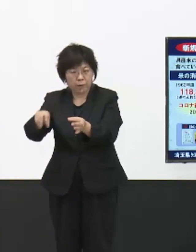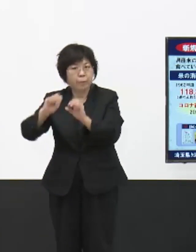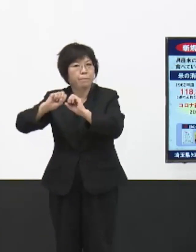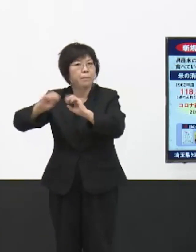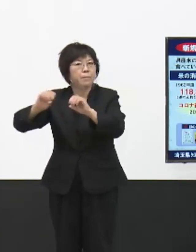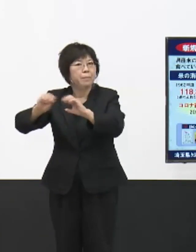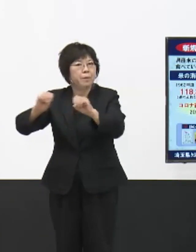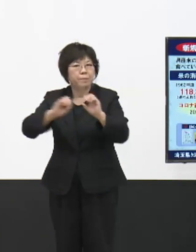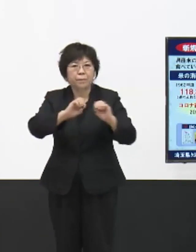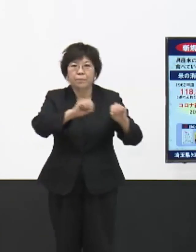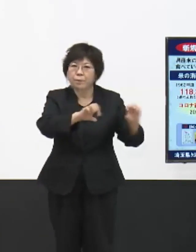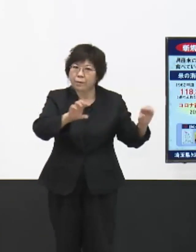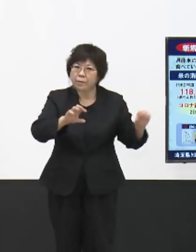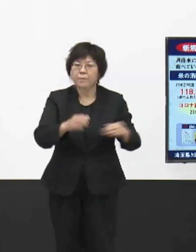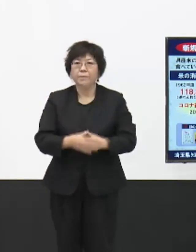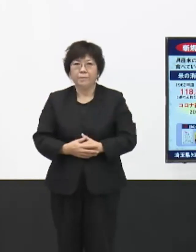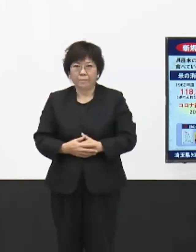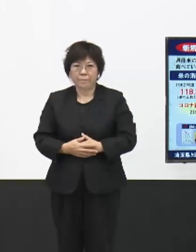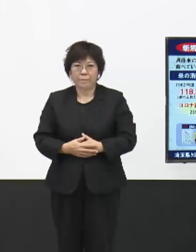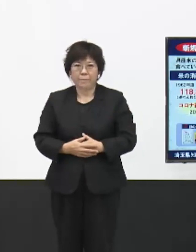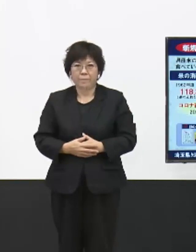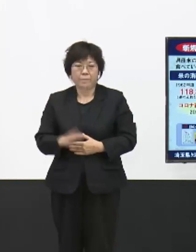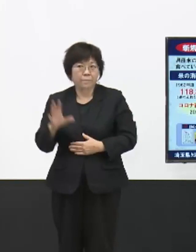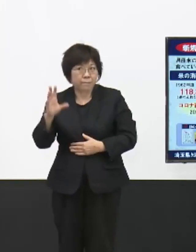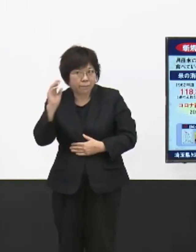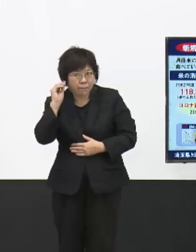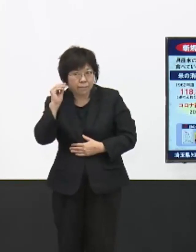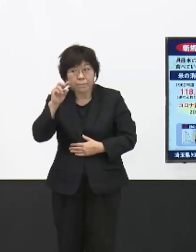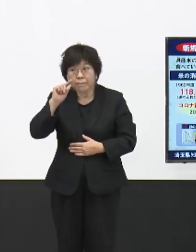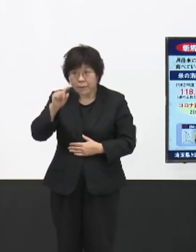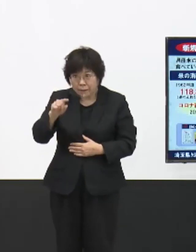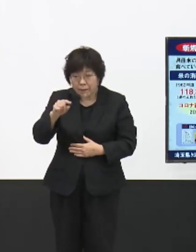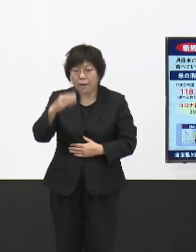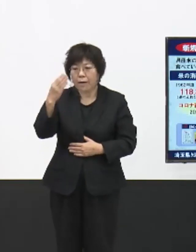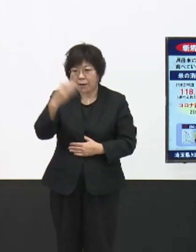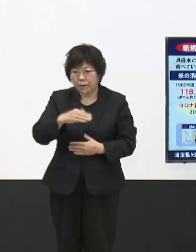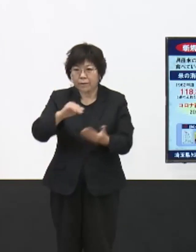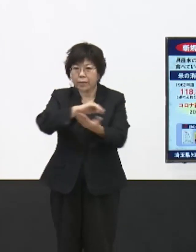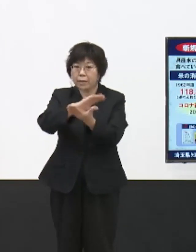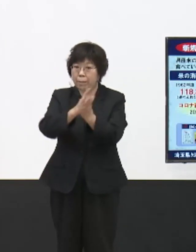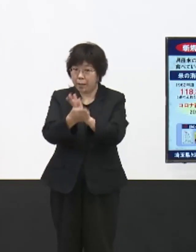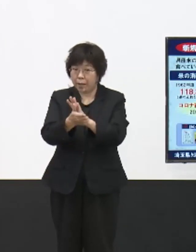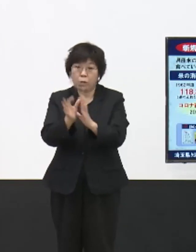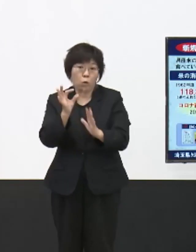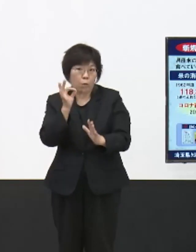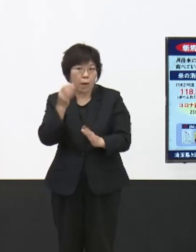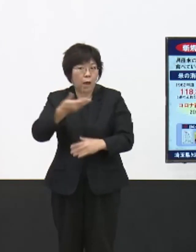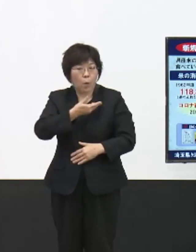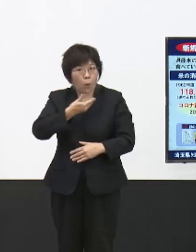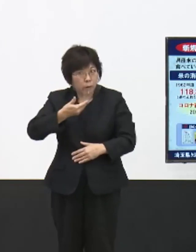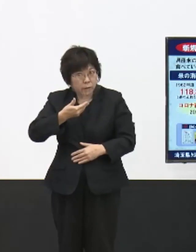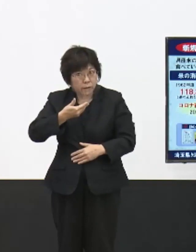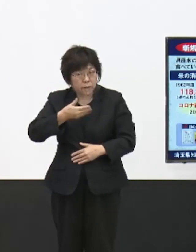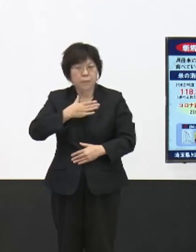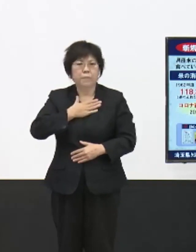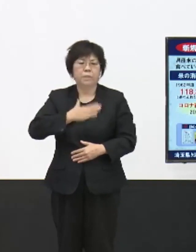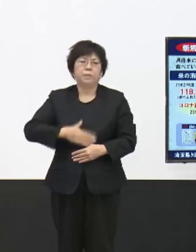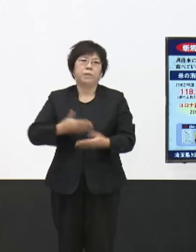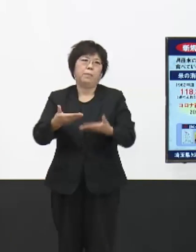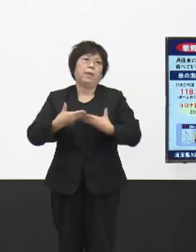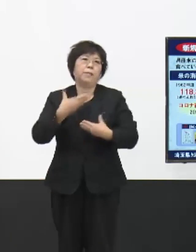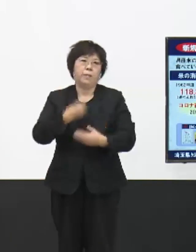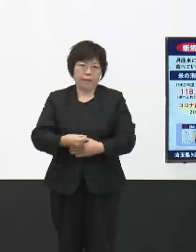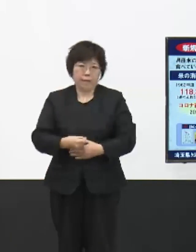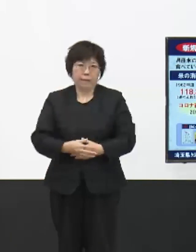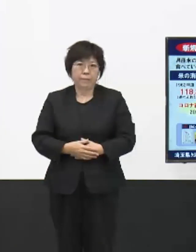で発信をし、ぜひ県産の米の知名度を高めたいと考えています。また、